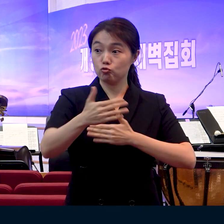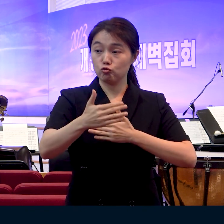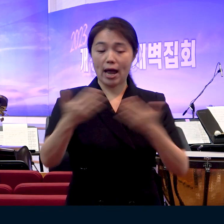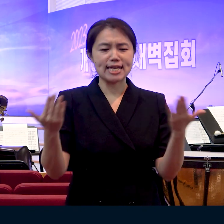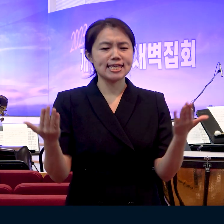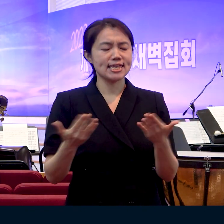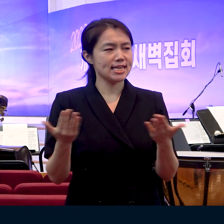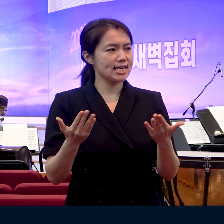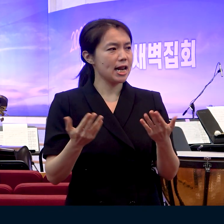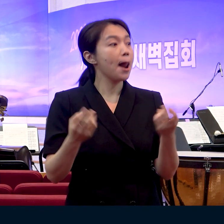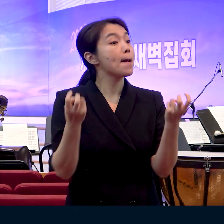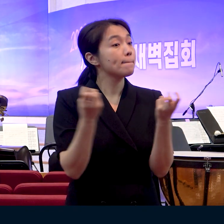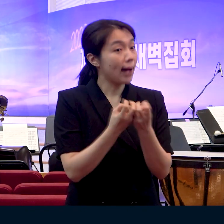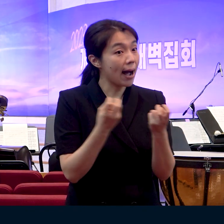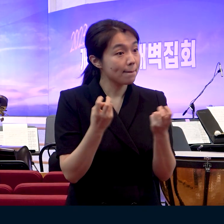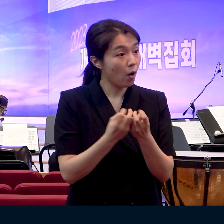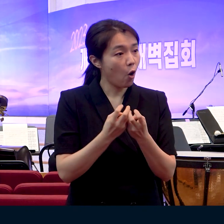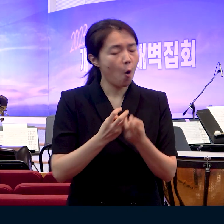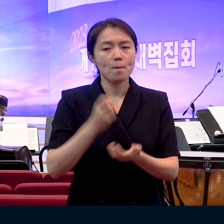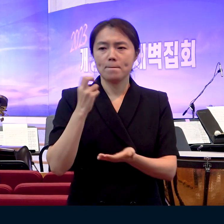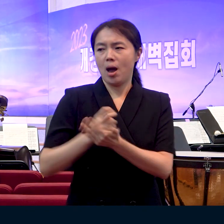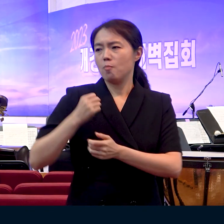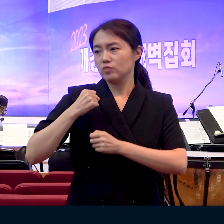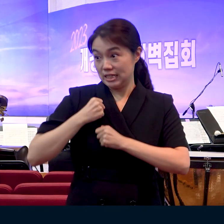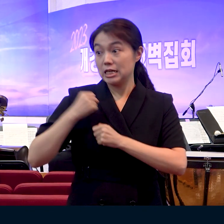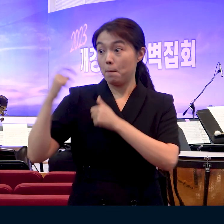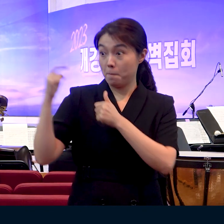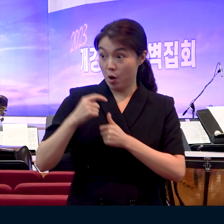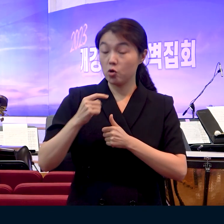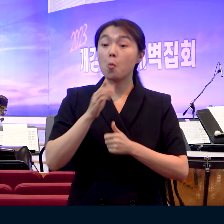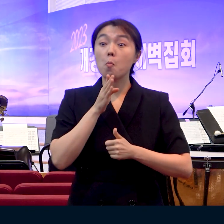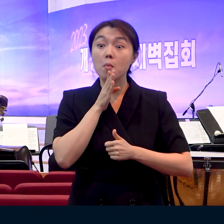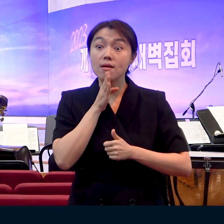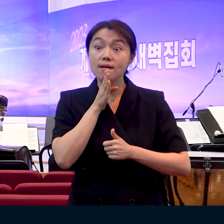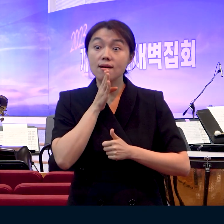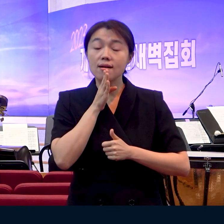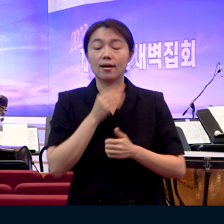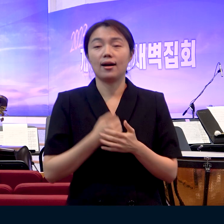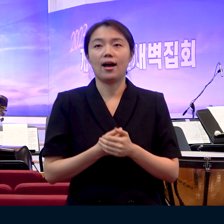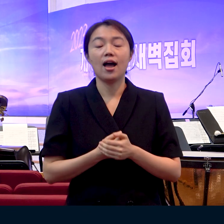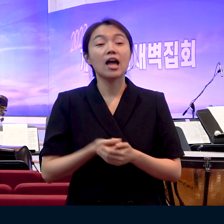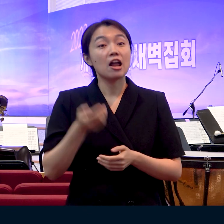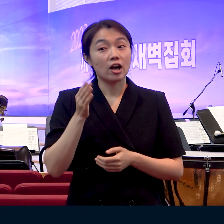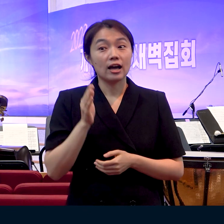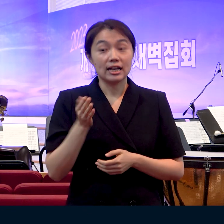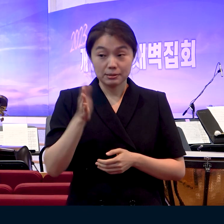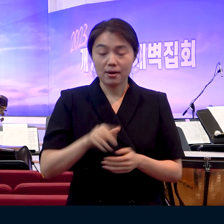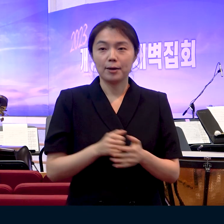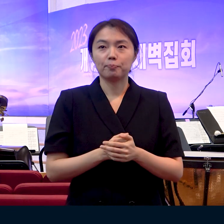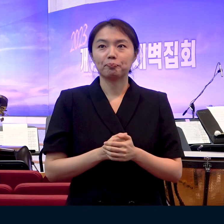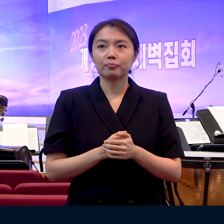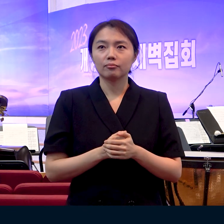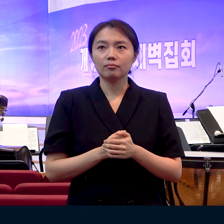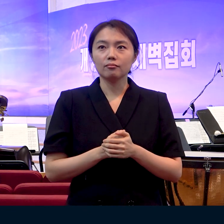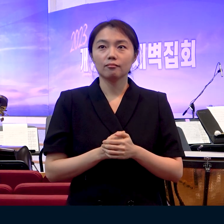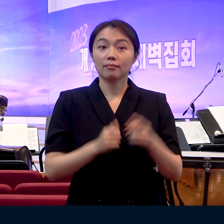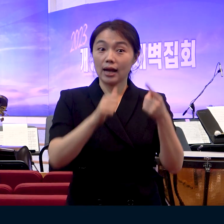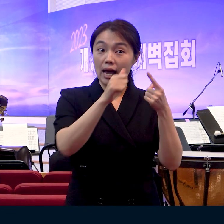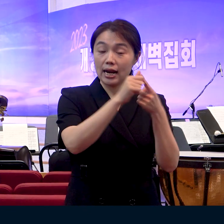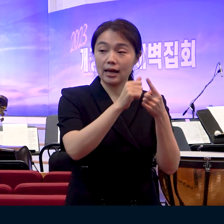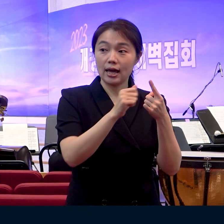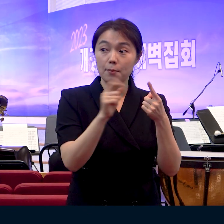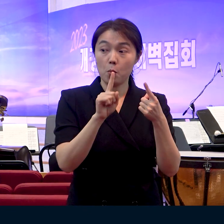사역 목회 지침이기 때문에, 그래서 이건 두 가지의 결론을 냅니다. 하나가